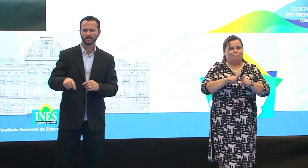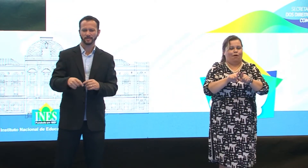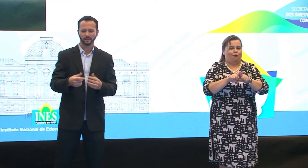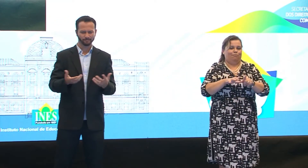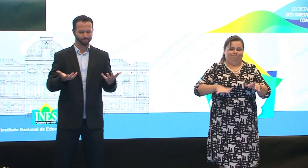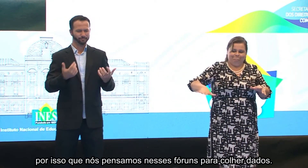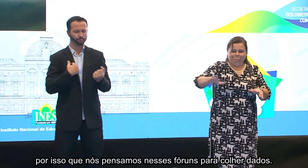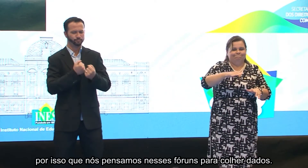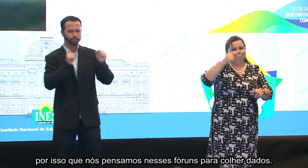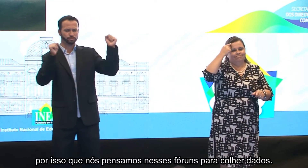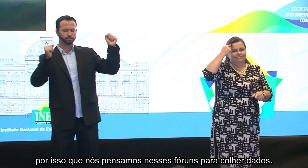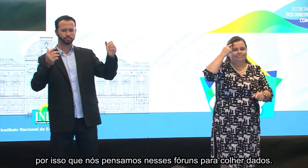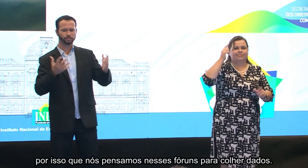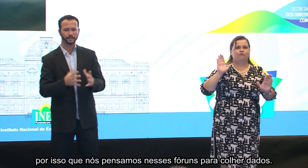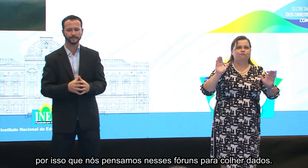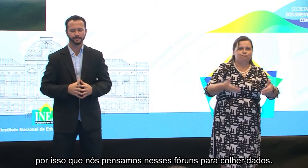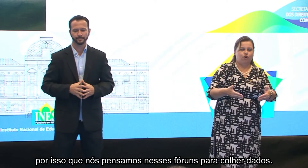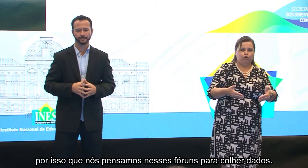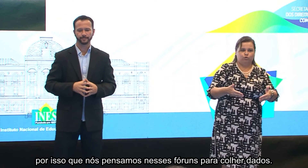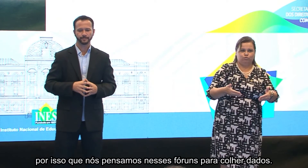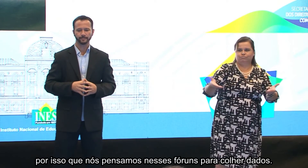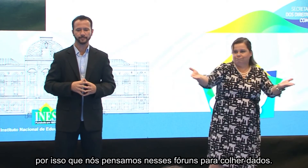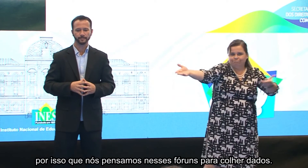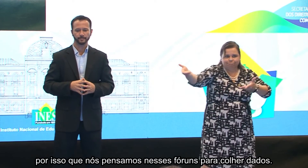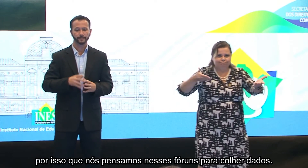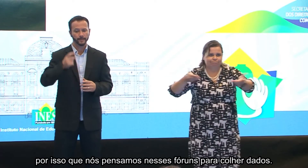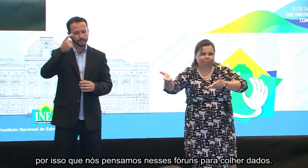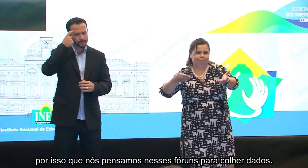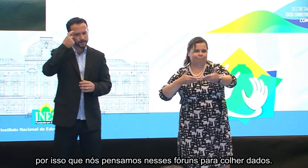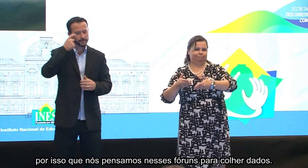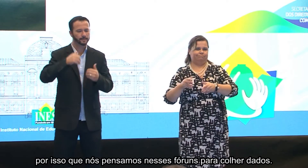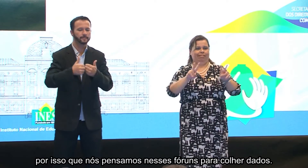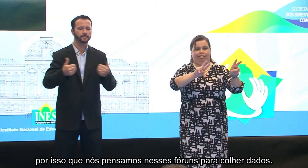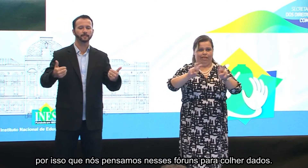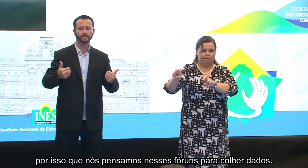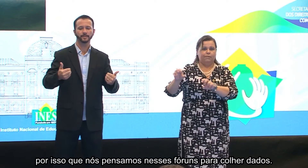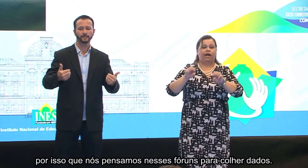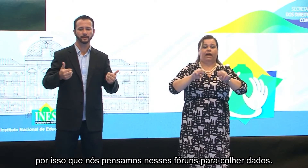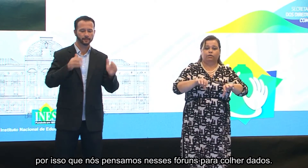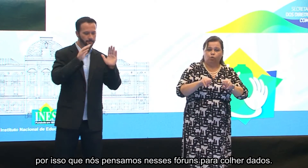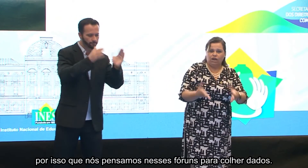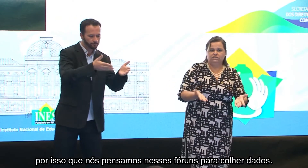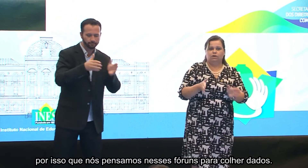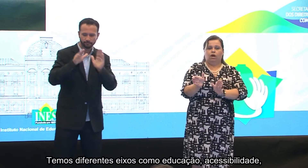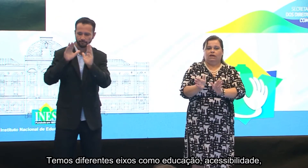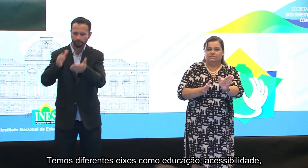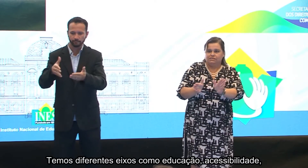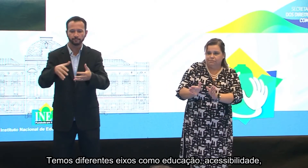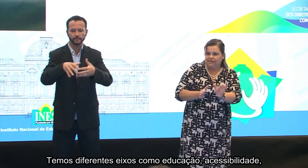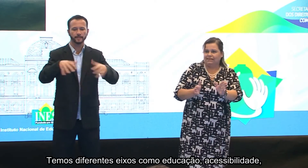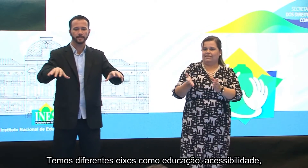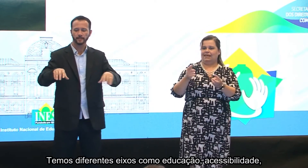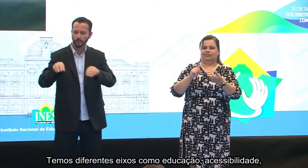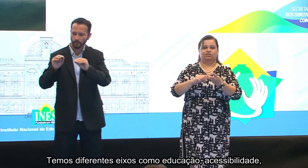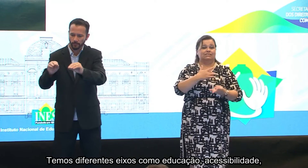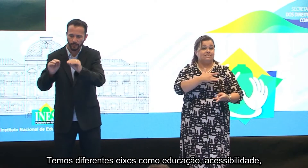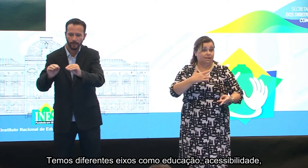Então, por isso que nós pensamos nesses fóruns para colher dados. E temos diferentes eixos